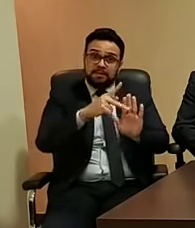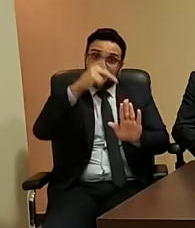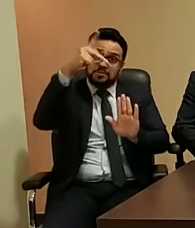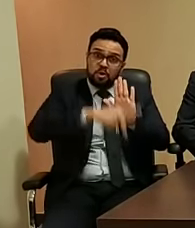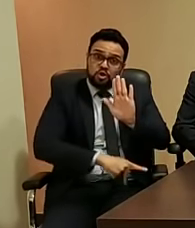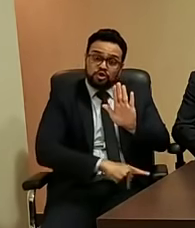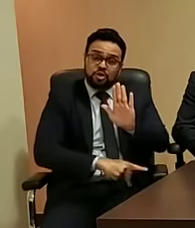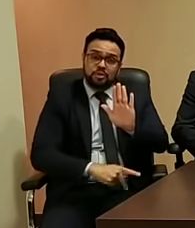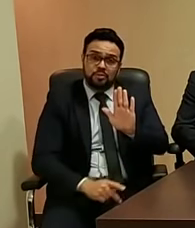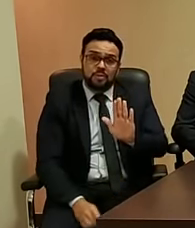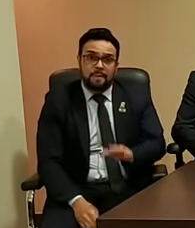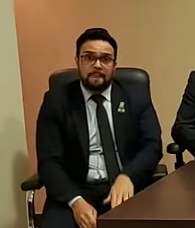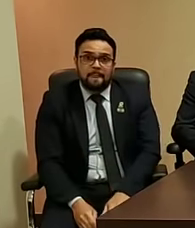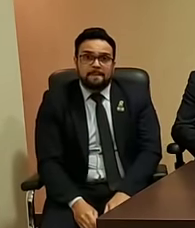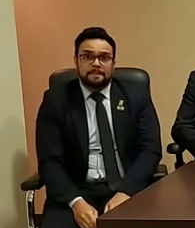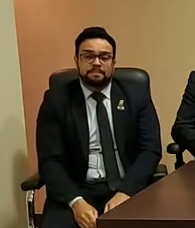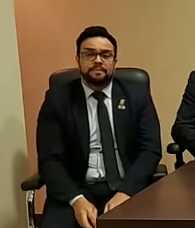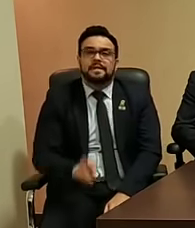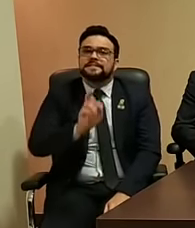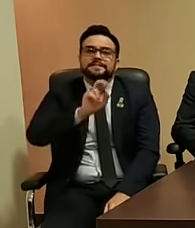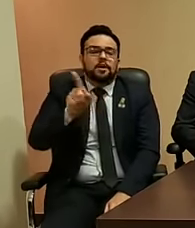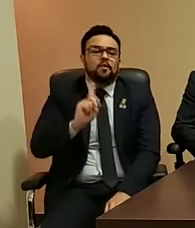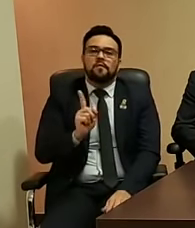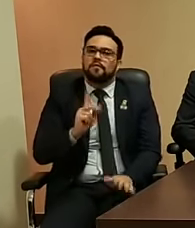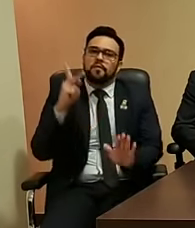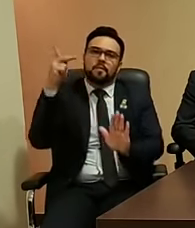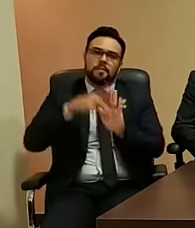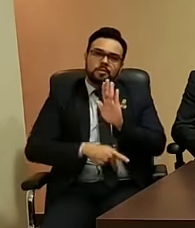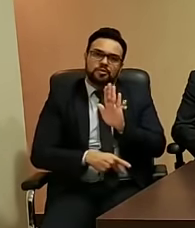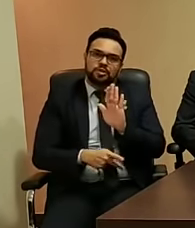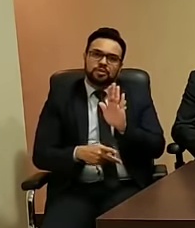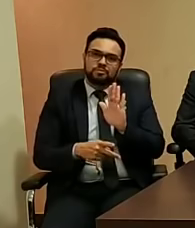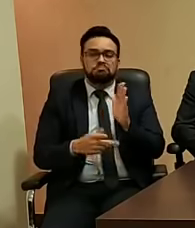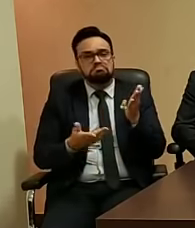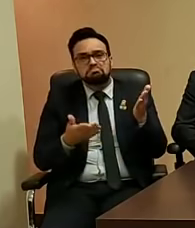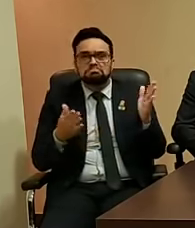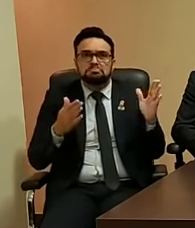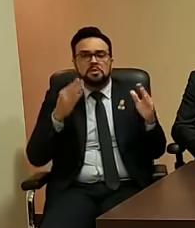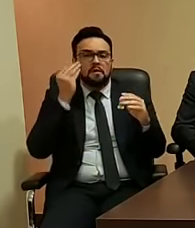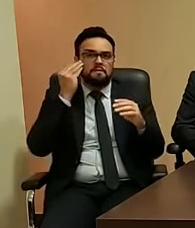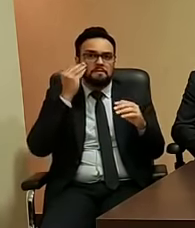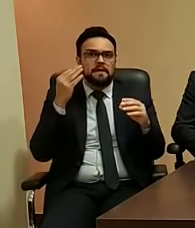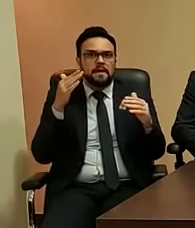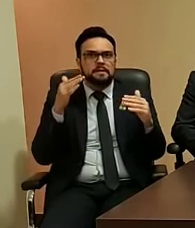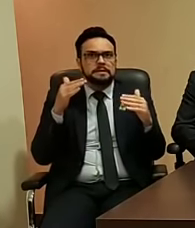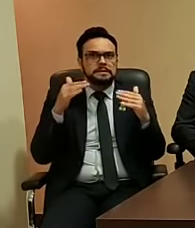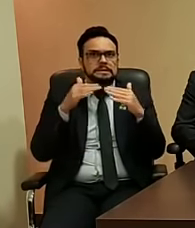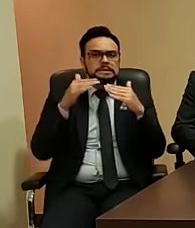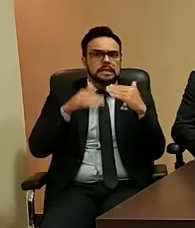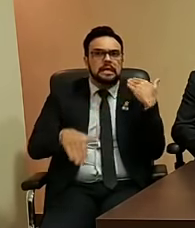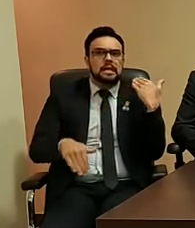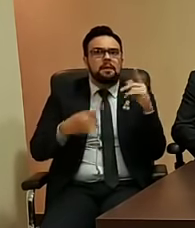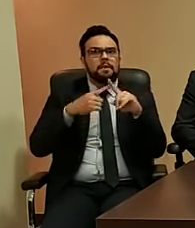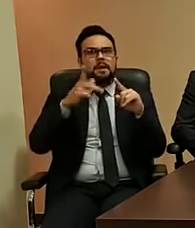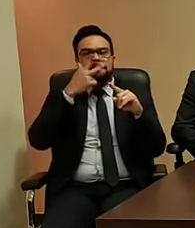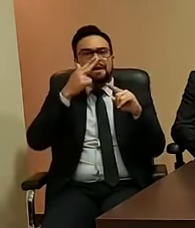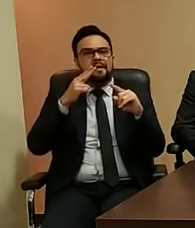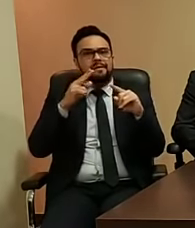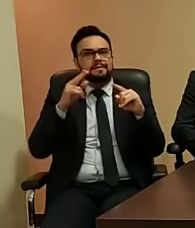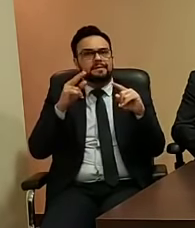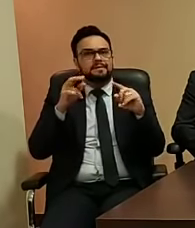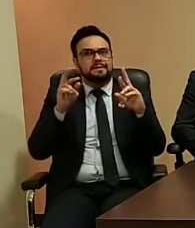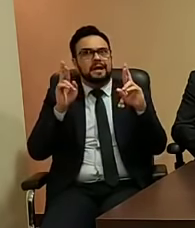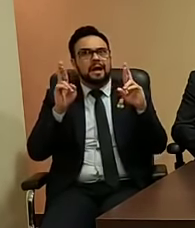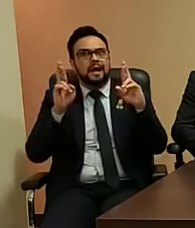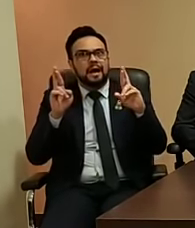entender, não foi um projeto razoável, tá? Traz uma falsa esperança. O que, que vai acontecer